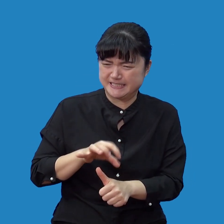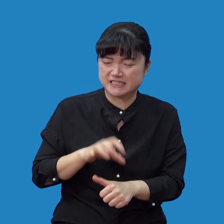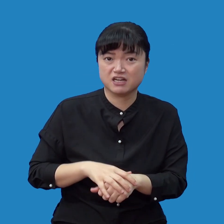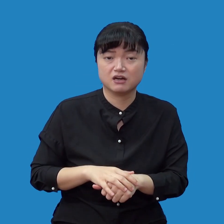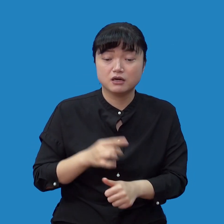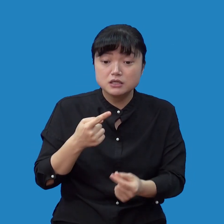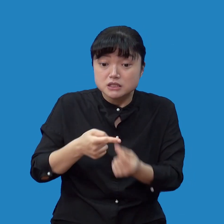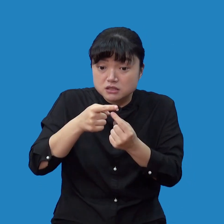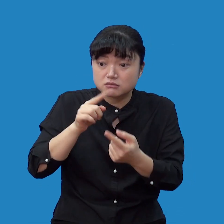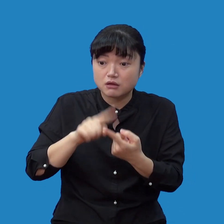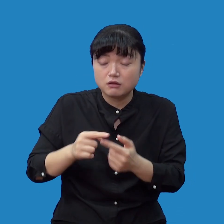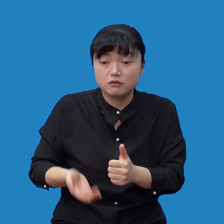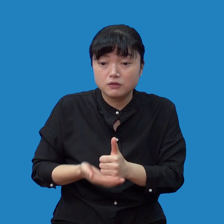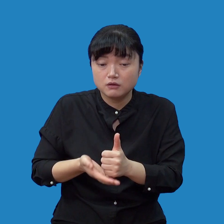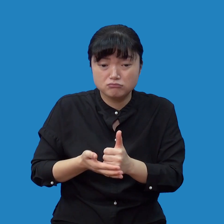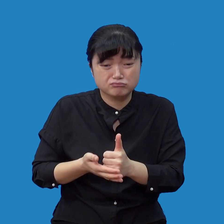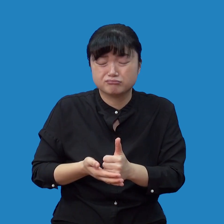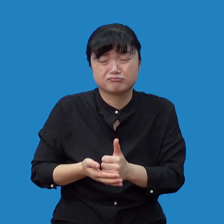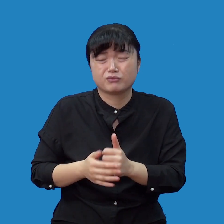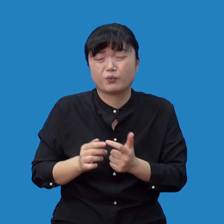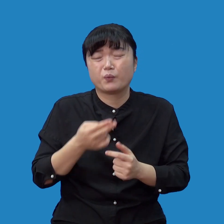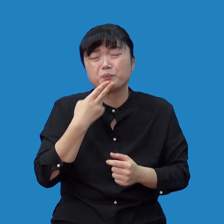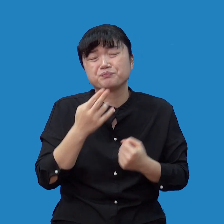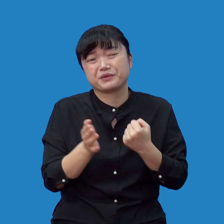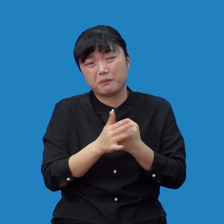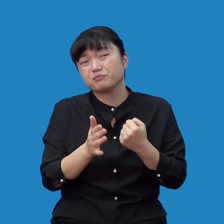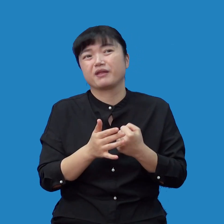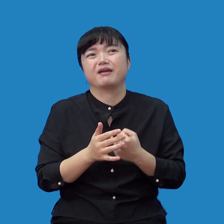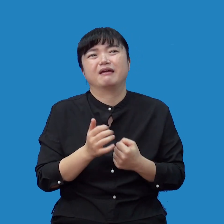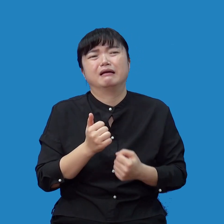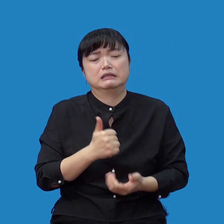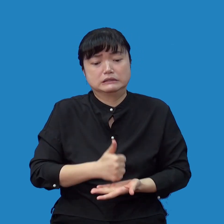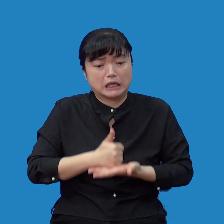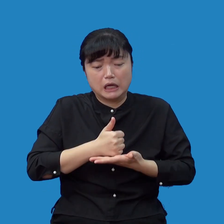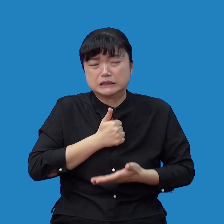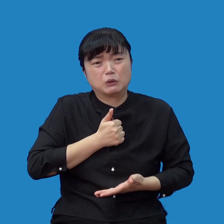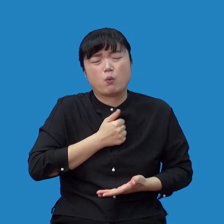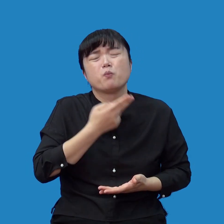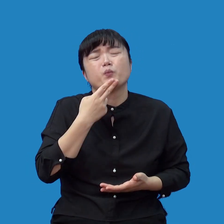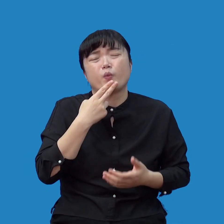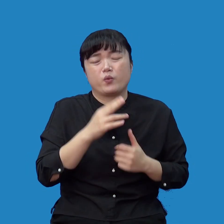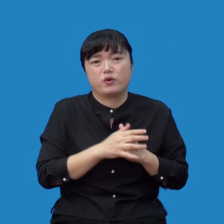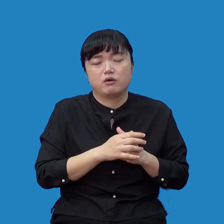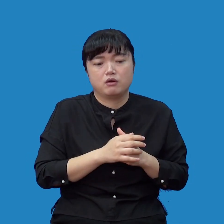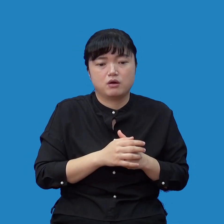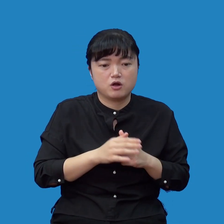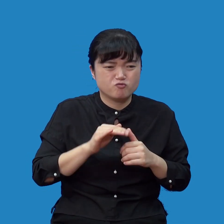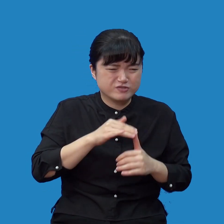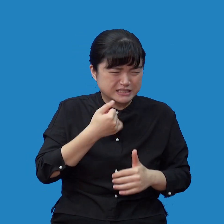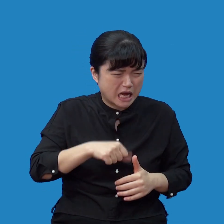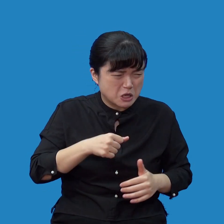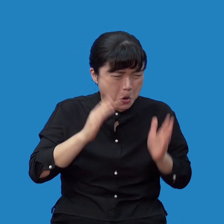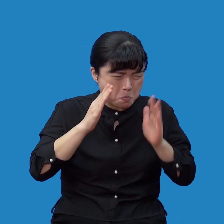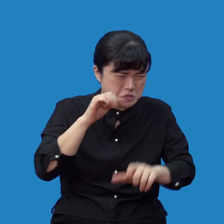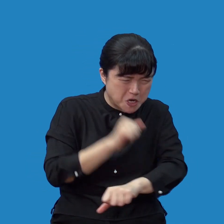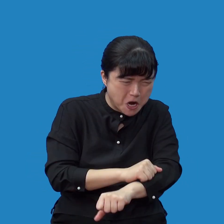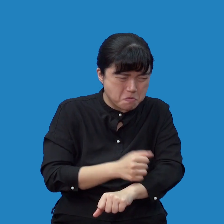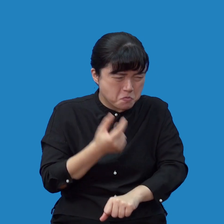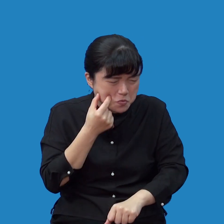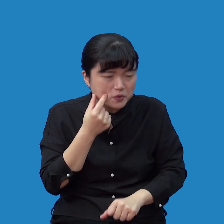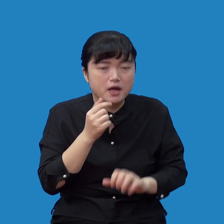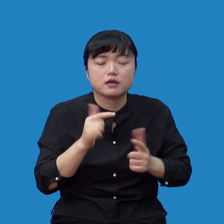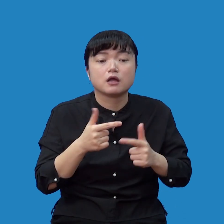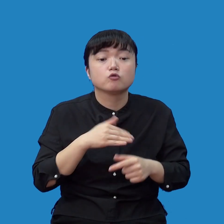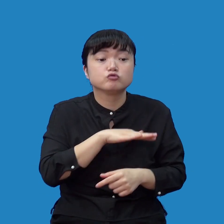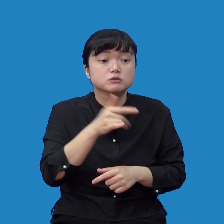잘해도 자존감이 높을 수가 없는 겁니다. 중요한 것은 우리 자녀가 공부를 잘하냐 못하냐 이게 아니라